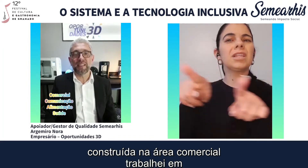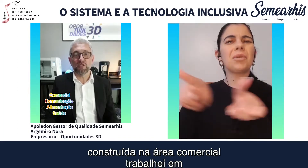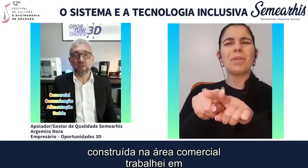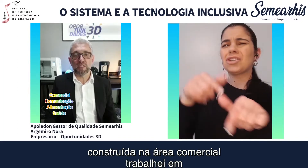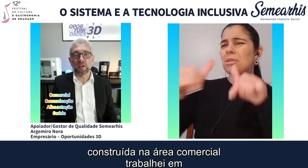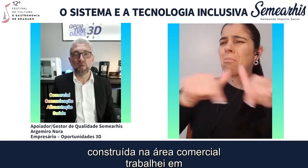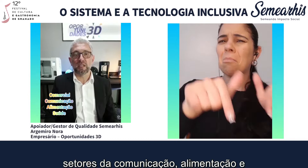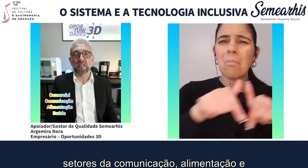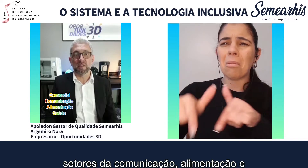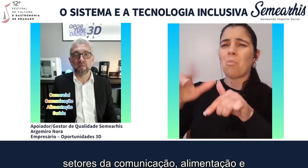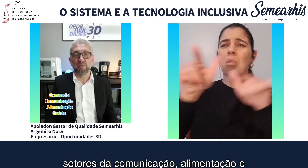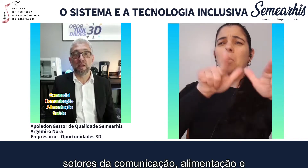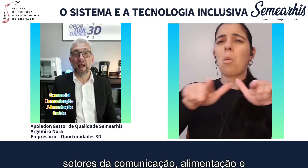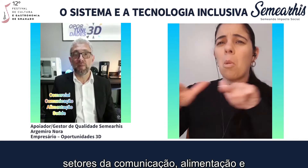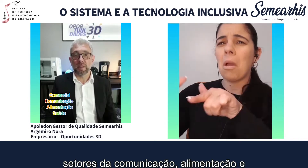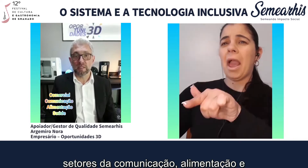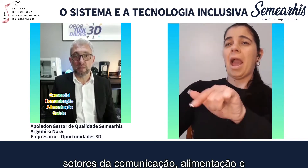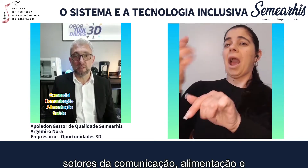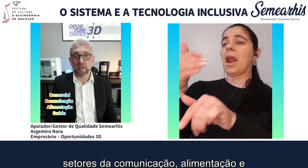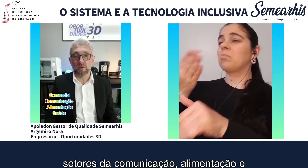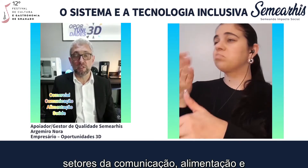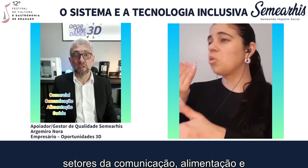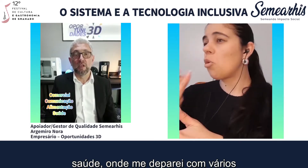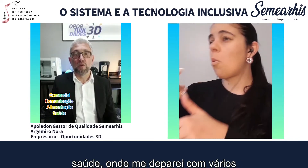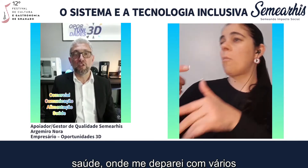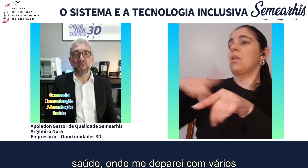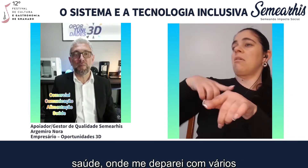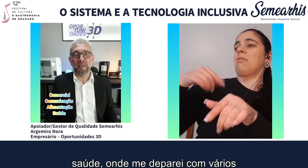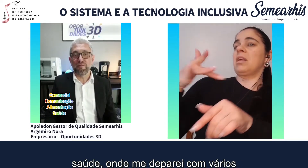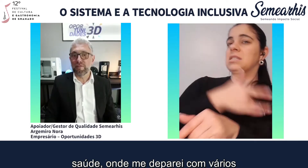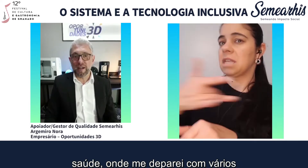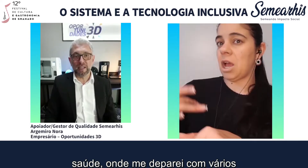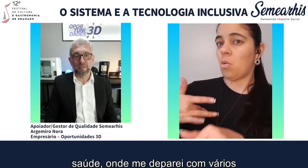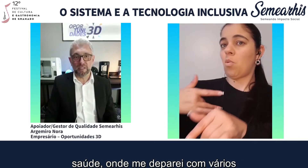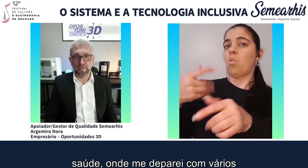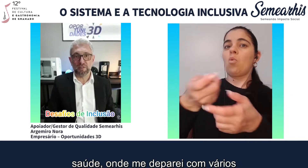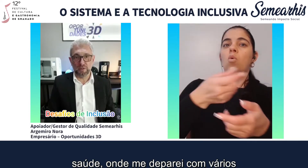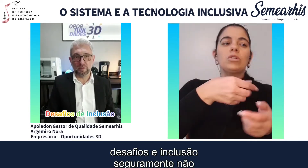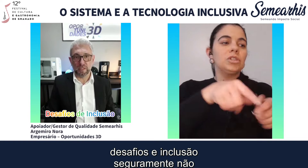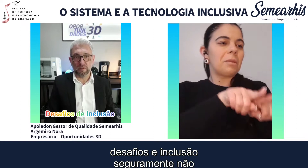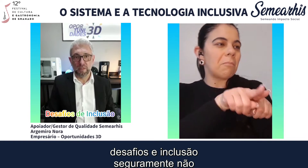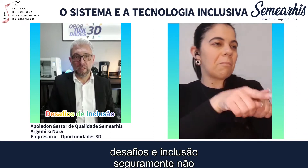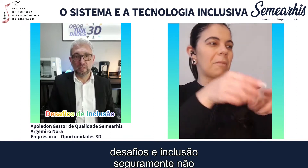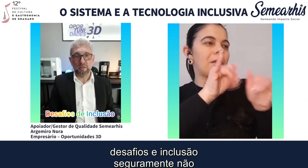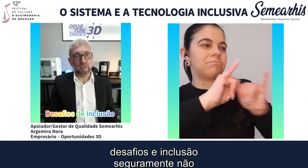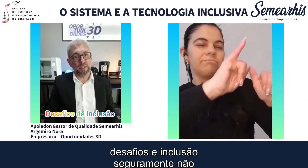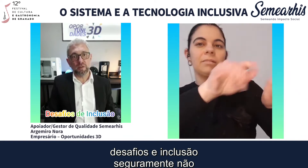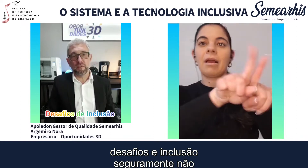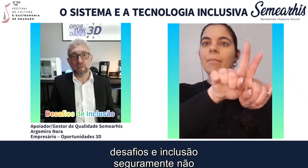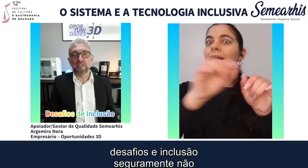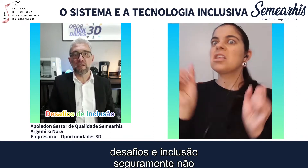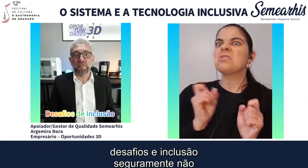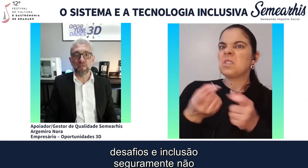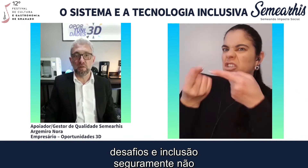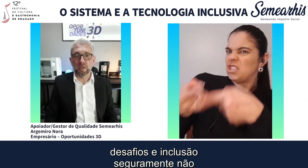em setores da comunicação, alimentação e saúde, onde me deparei com vários desafios de inclusão. Seguramente não